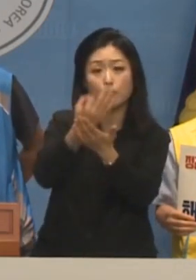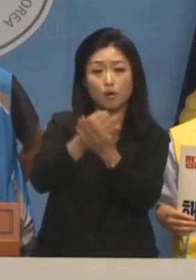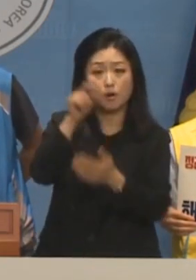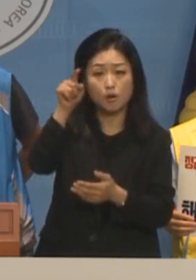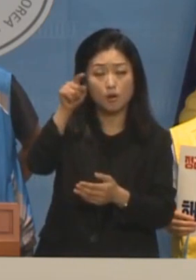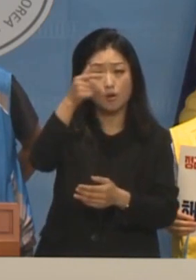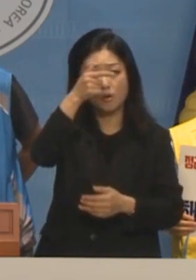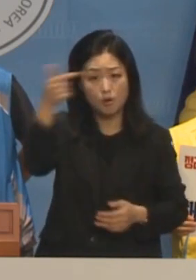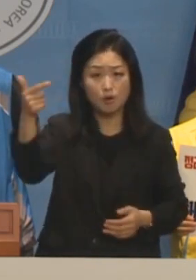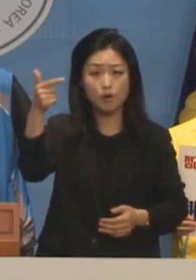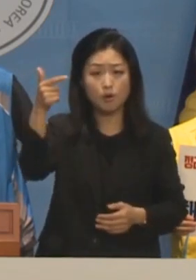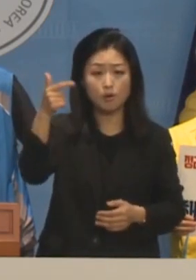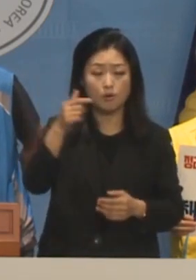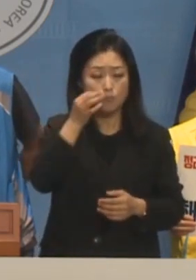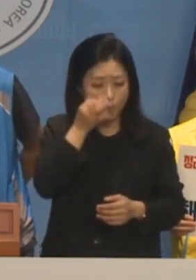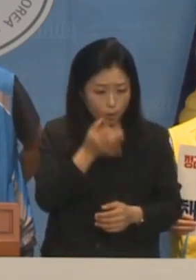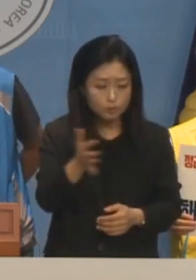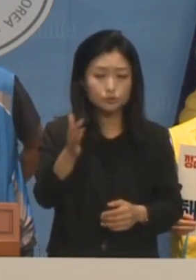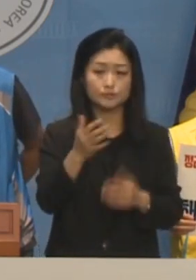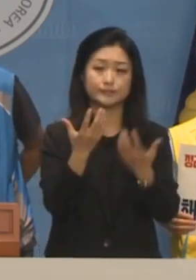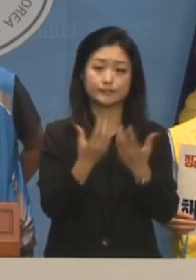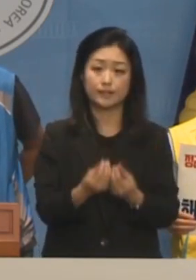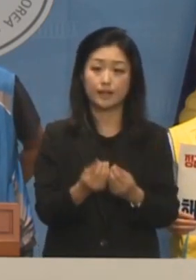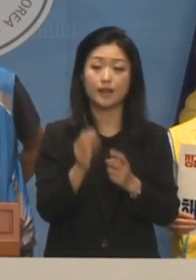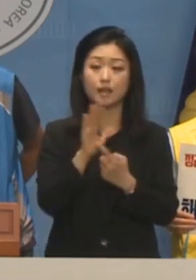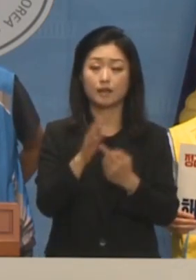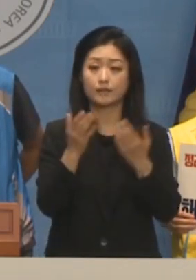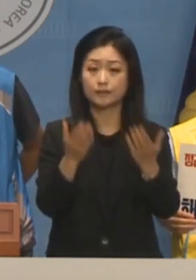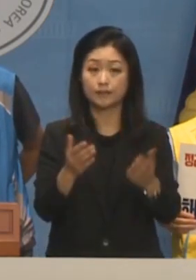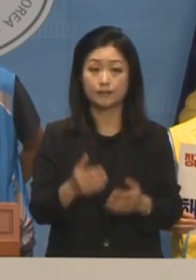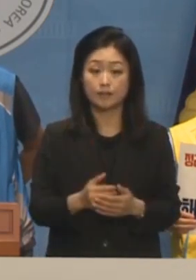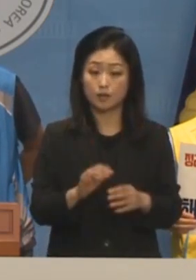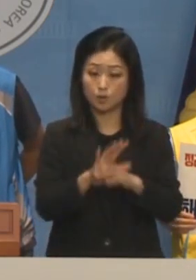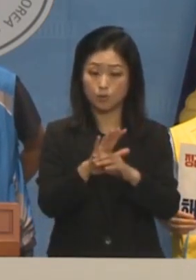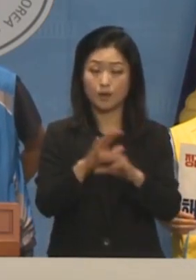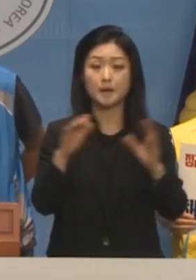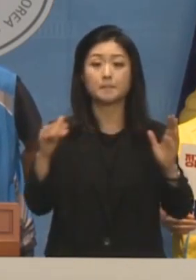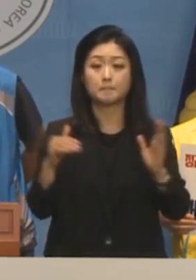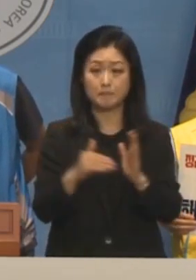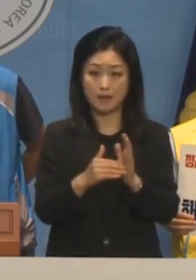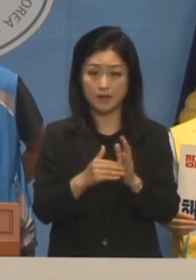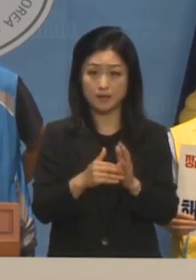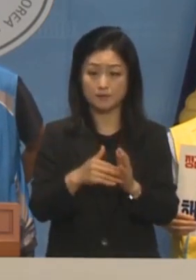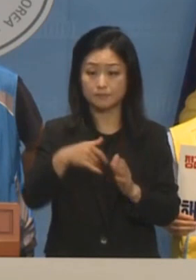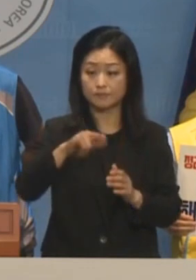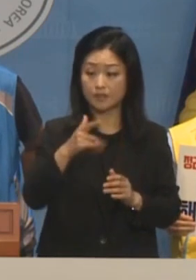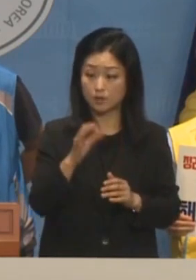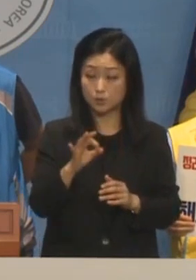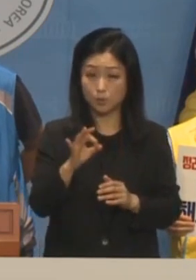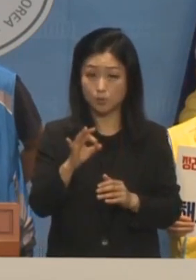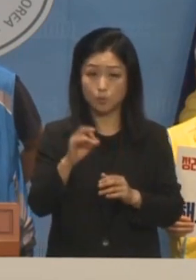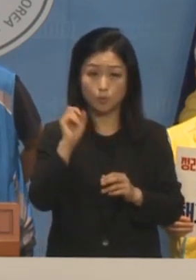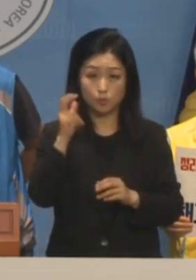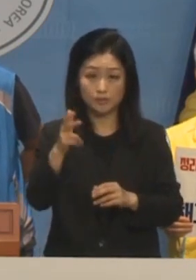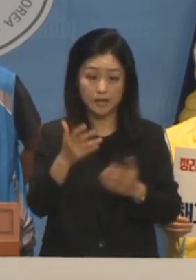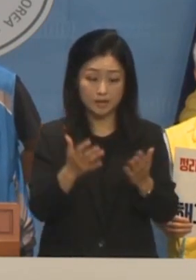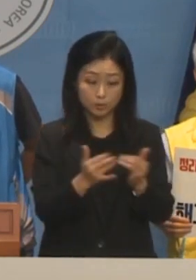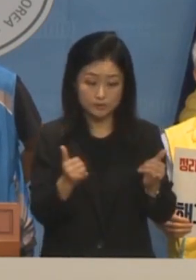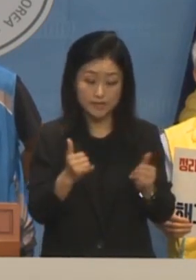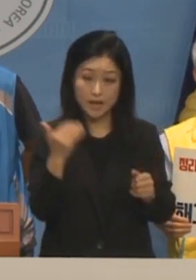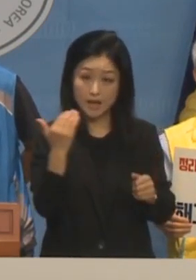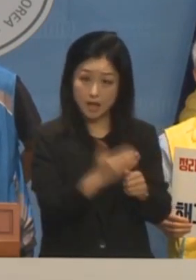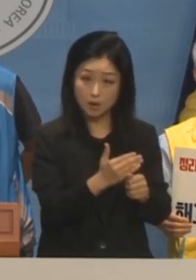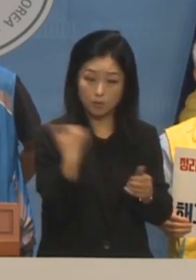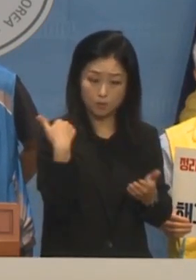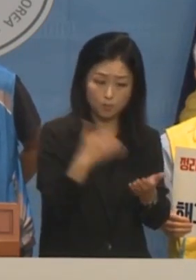더 유지를 하는지를 보여주는 대표적인 사례라고 생각합니다. 코로나는 끝났습니다. 세종호텔 해고 노동자들이 복직하지 못할